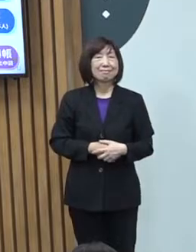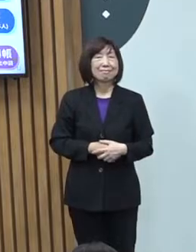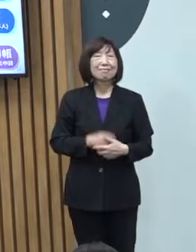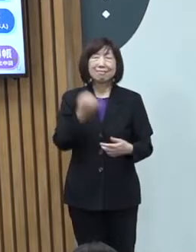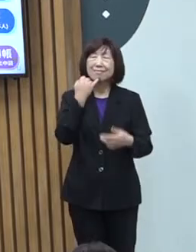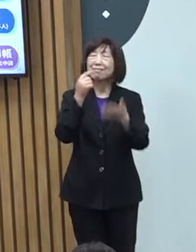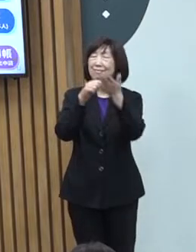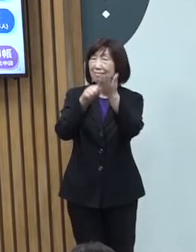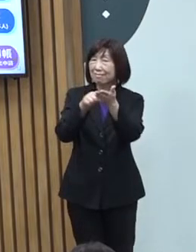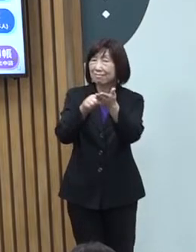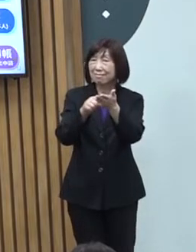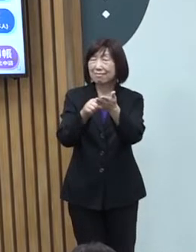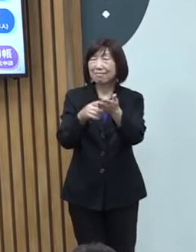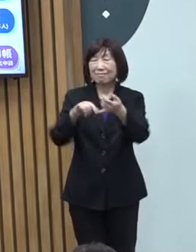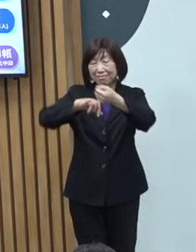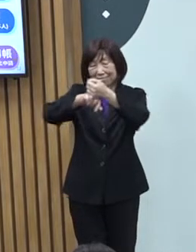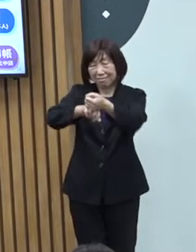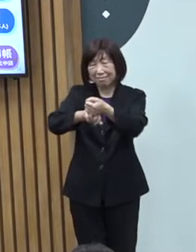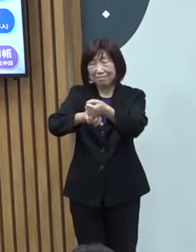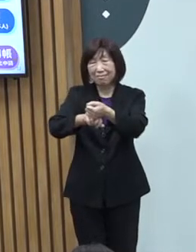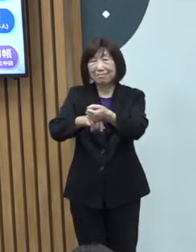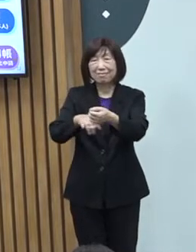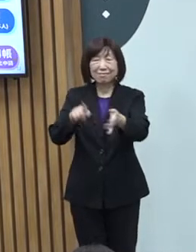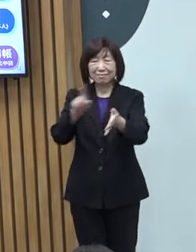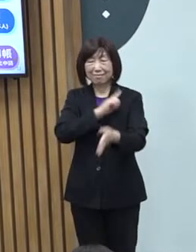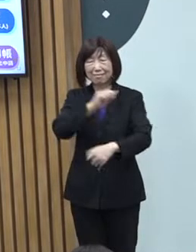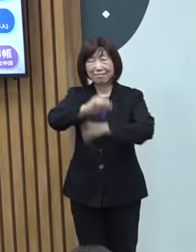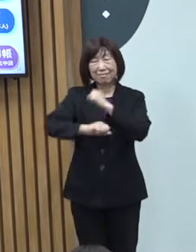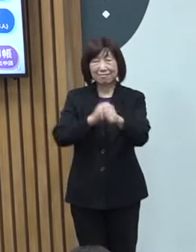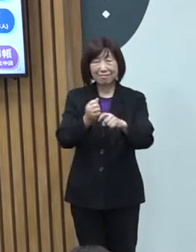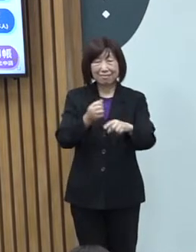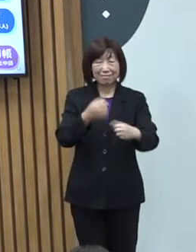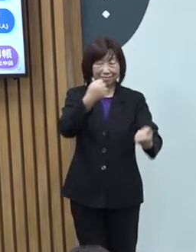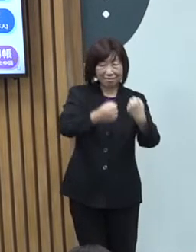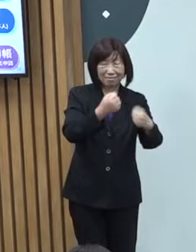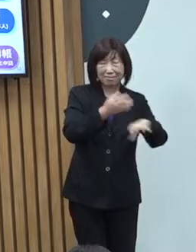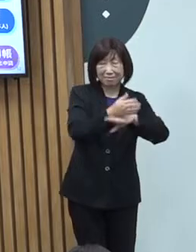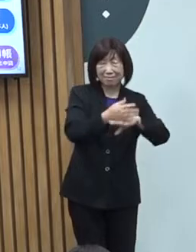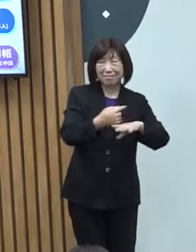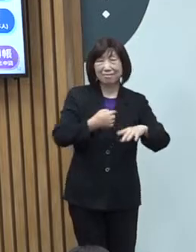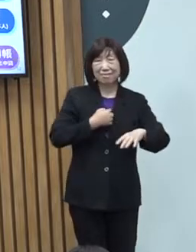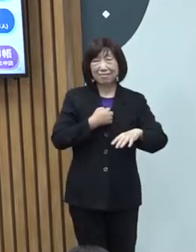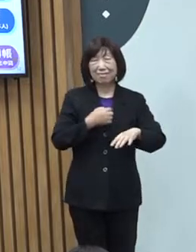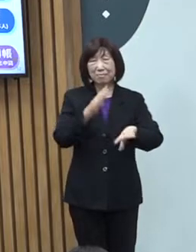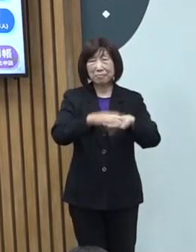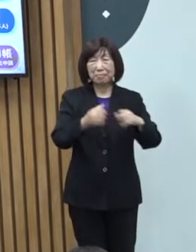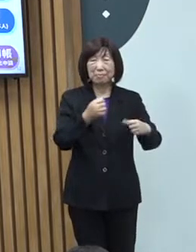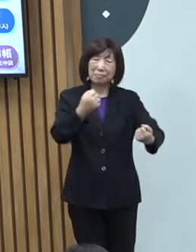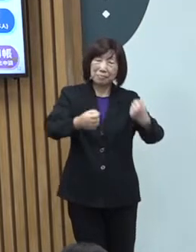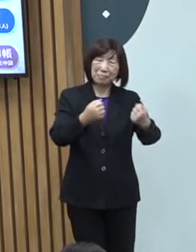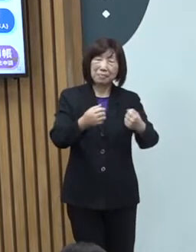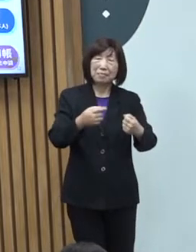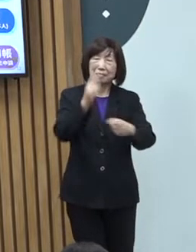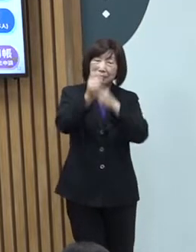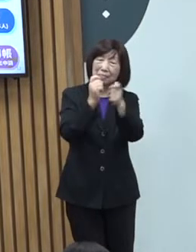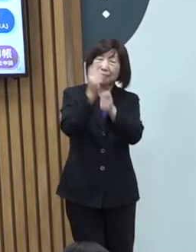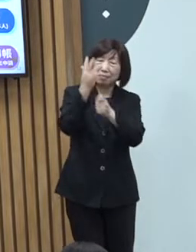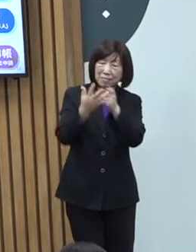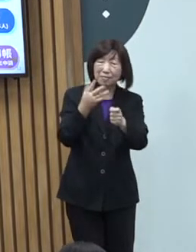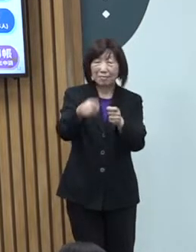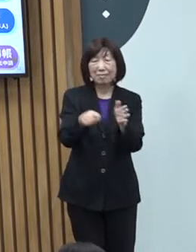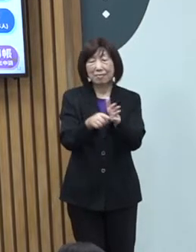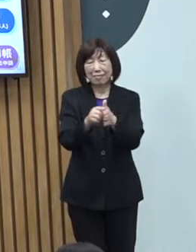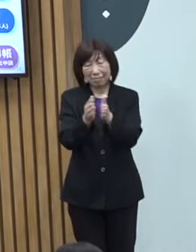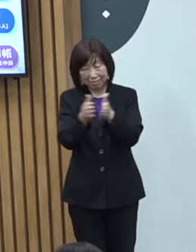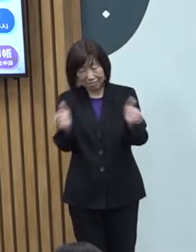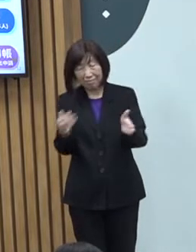以申请那个长期约定账户来转账，反正车子嘛可能会跟爱车会跟个10年8年，就可以申请一个账户来转